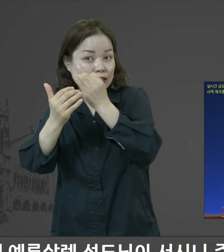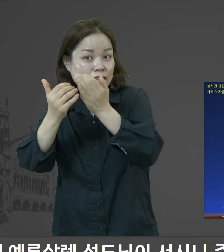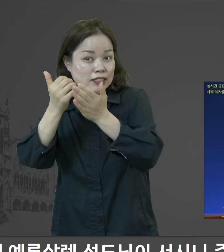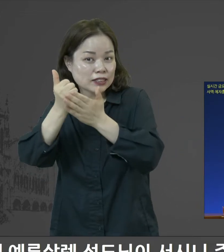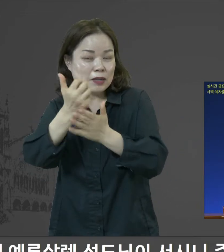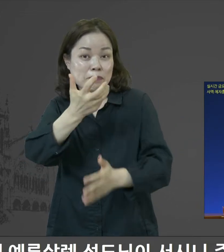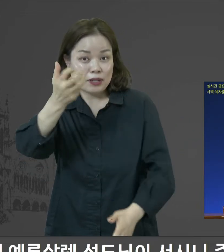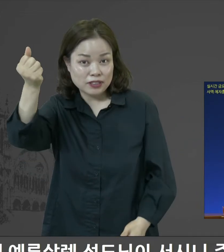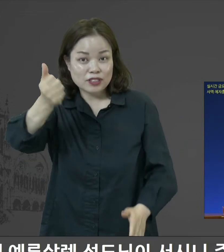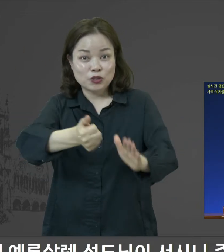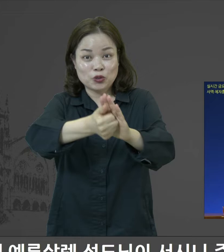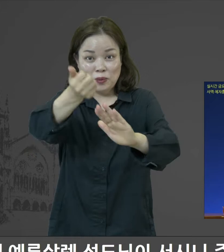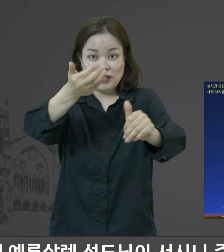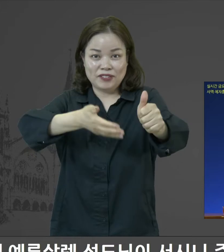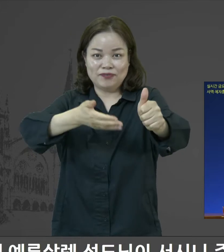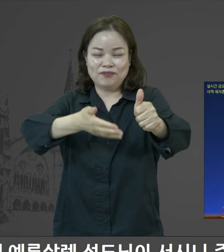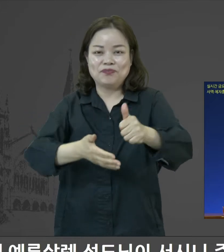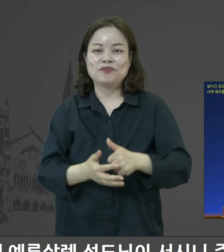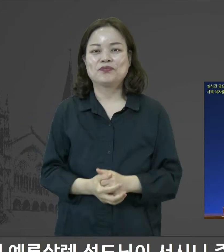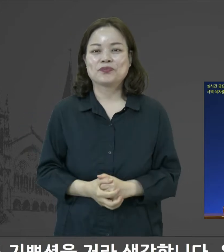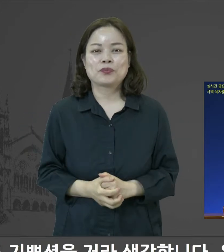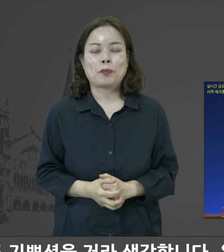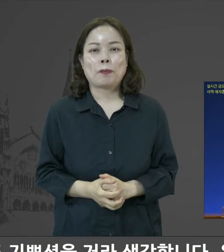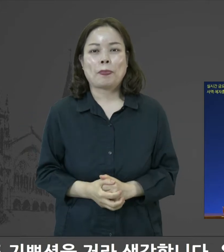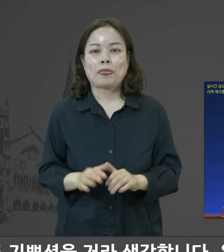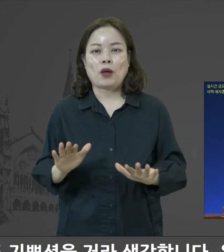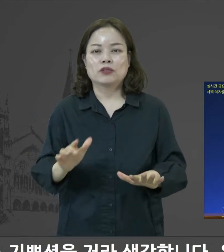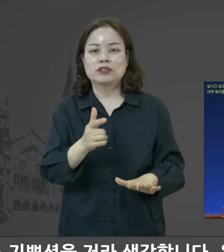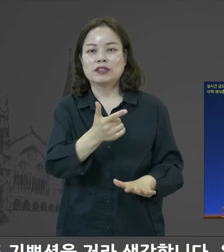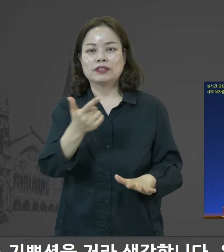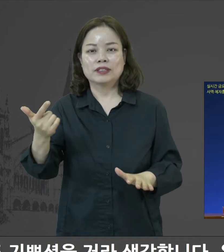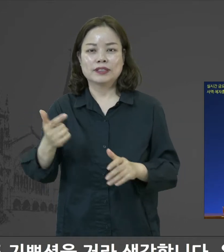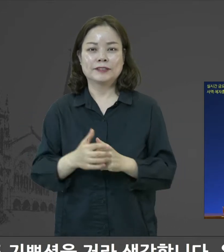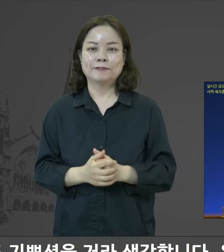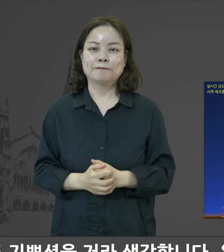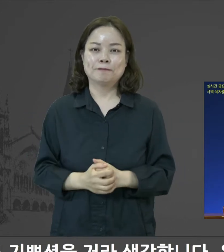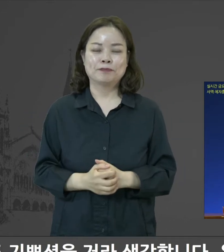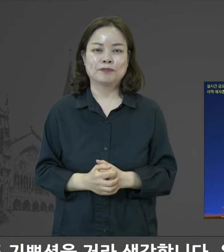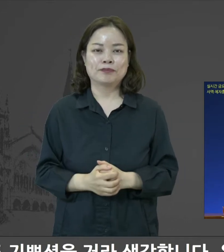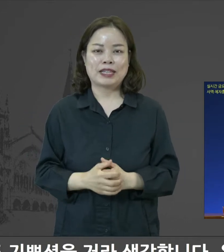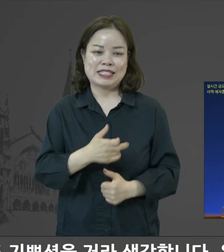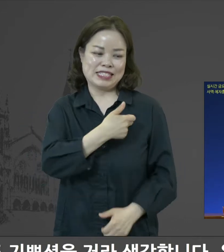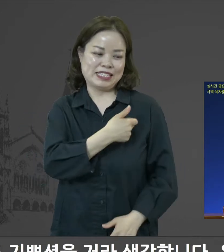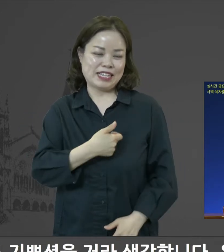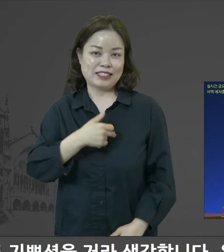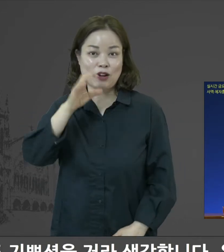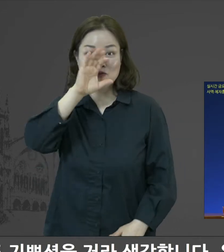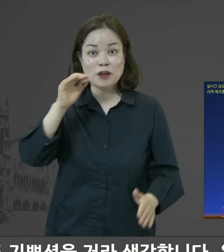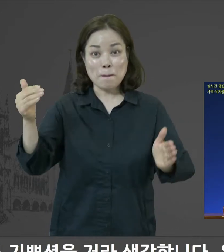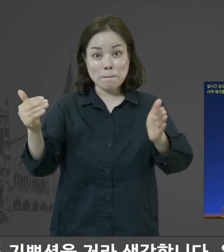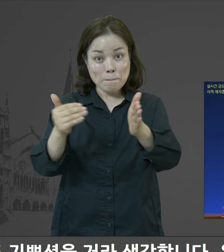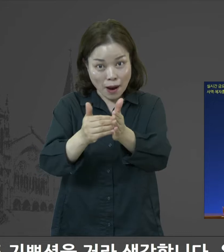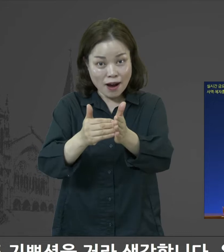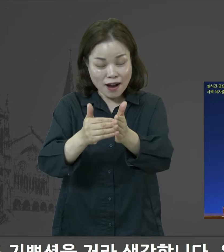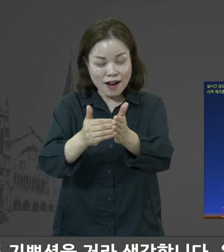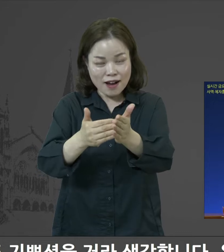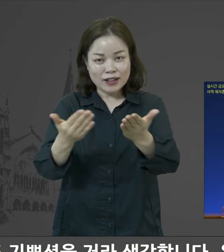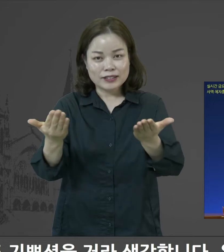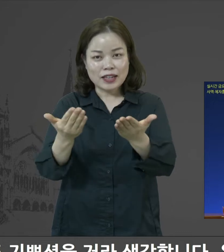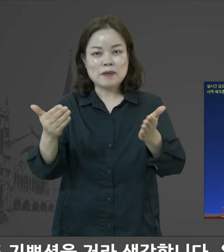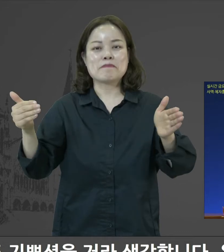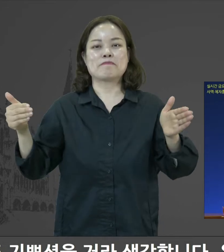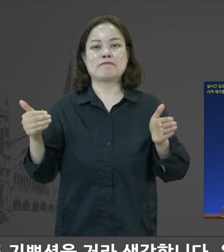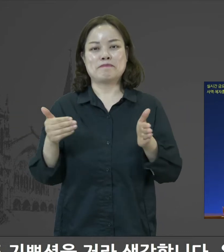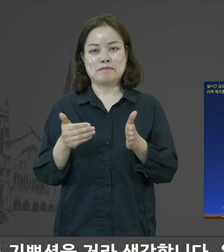하기를 소망합니다. 오늘 이 저녁에는 제자 훈련을 마치신 분들, 사역자 반을